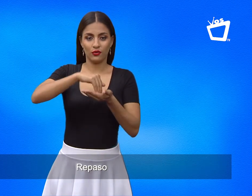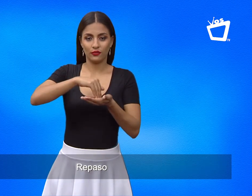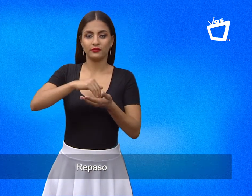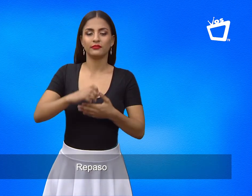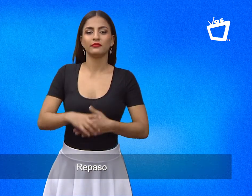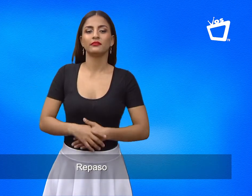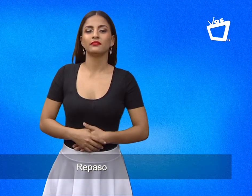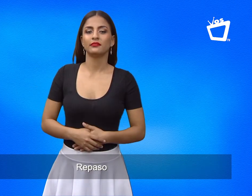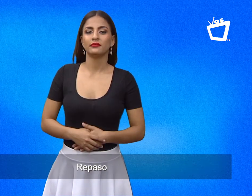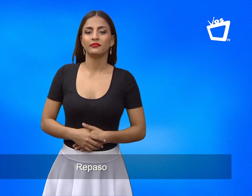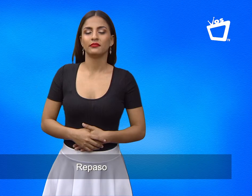Repaso.